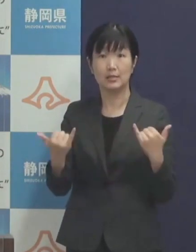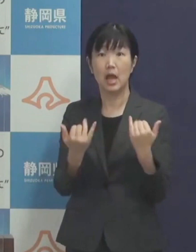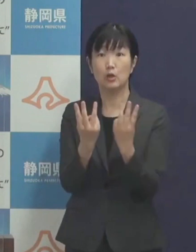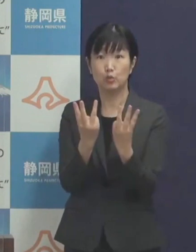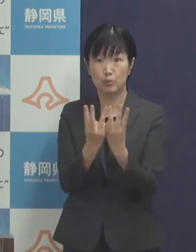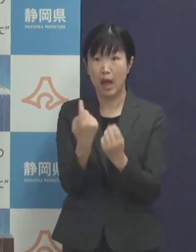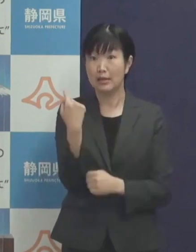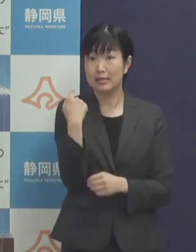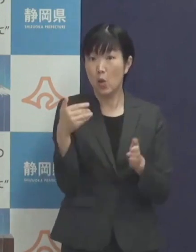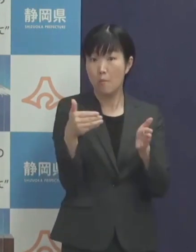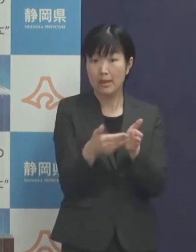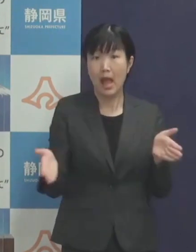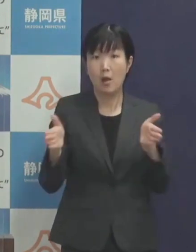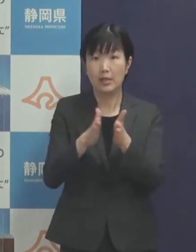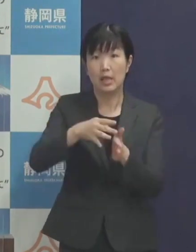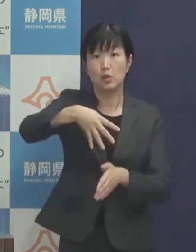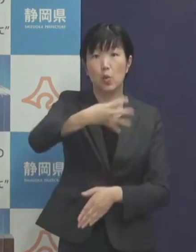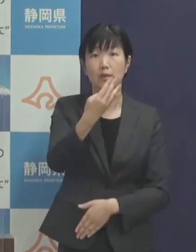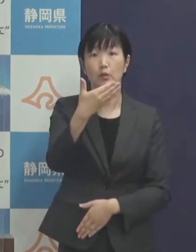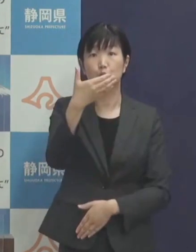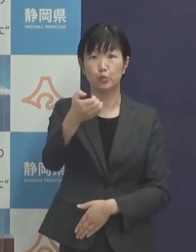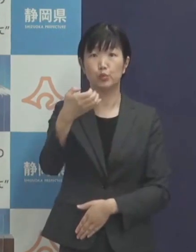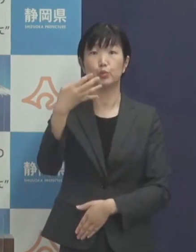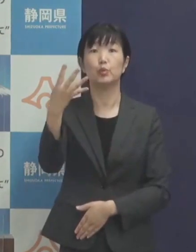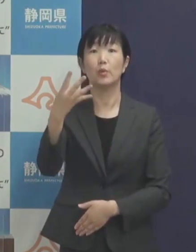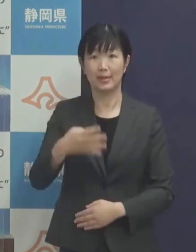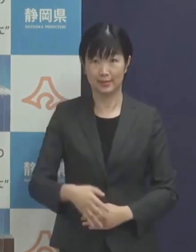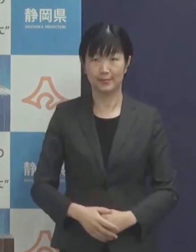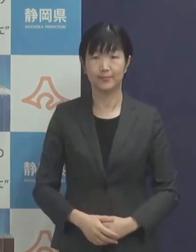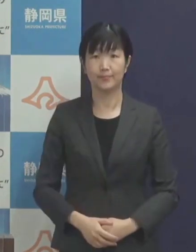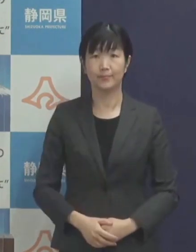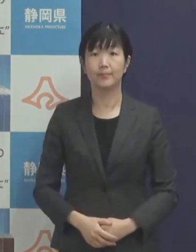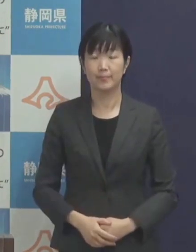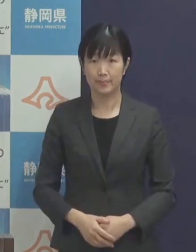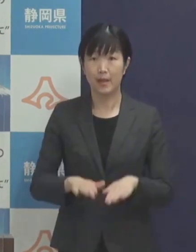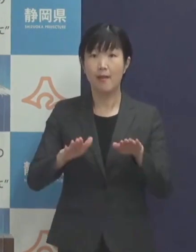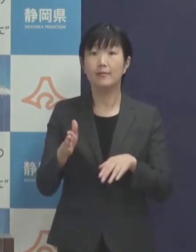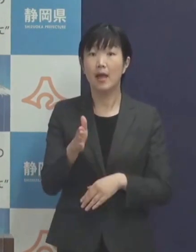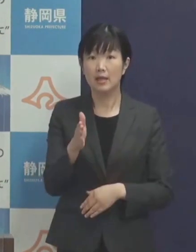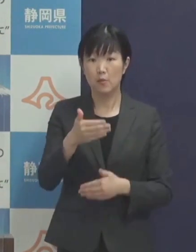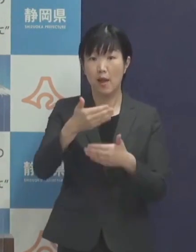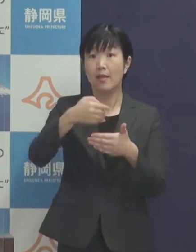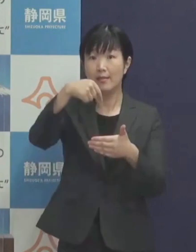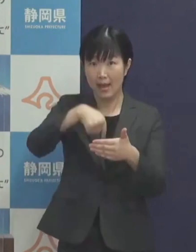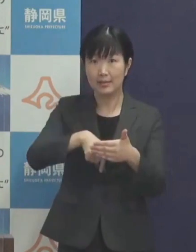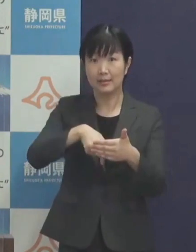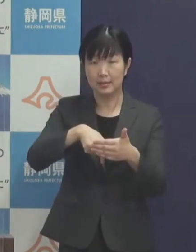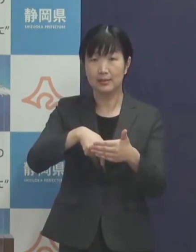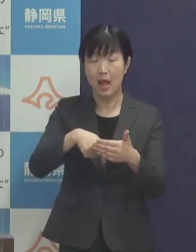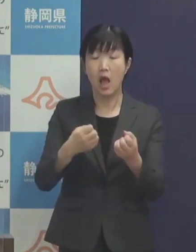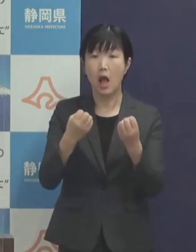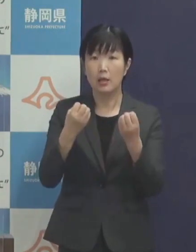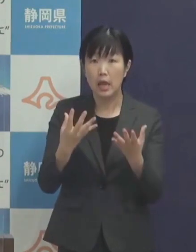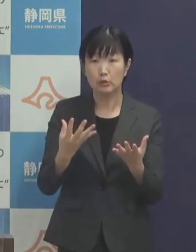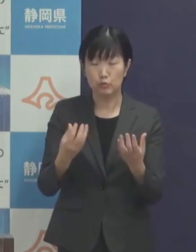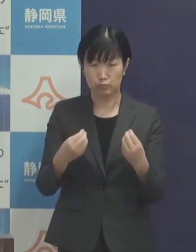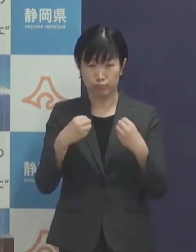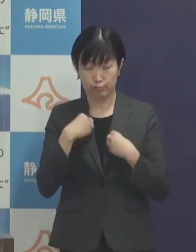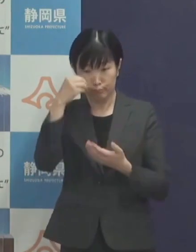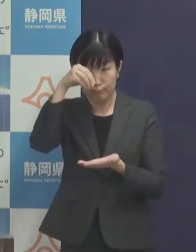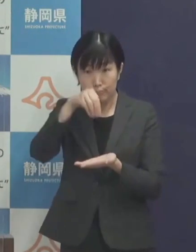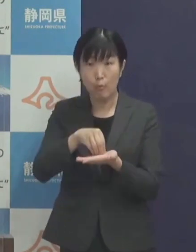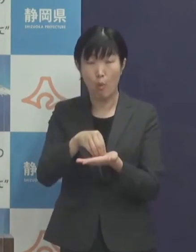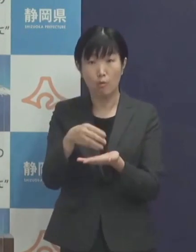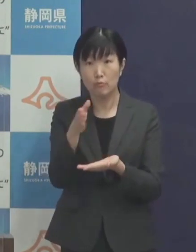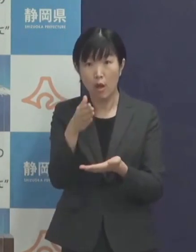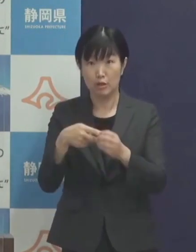日までで494名となりました。最近では県内で新規感染者が確認